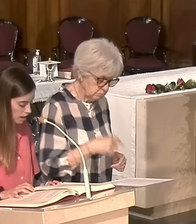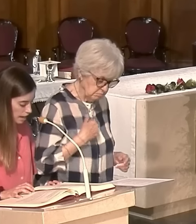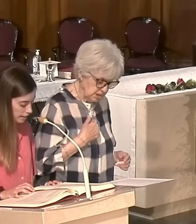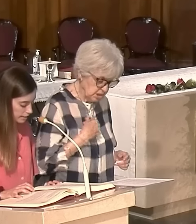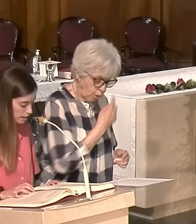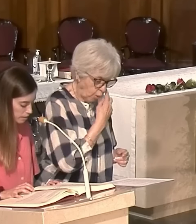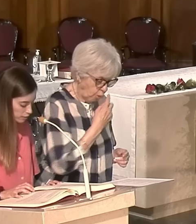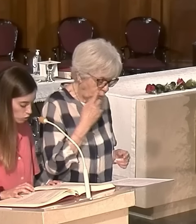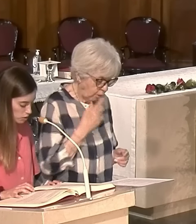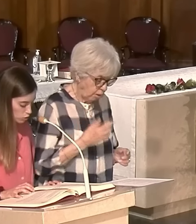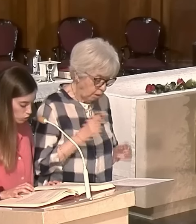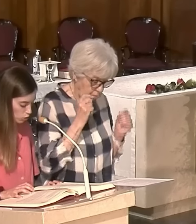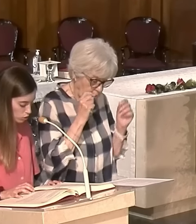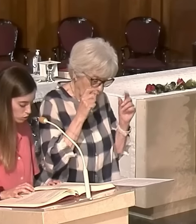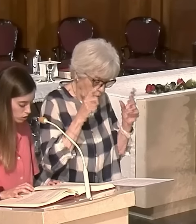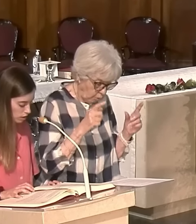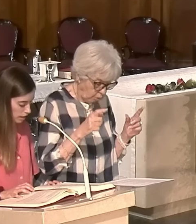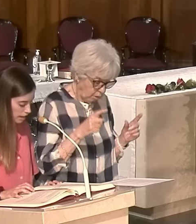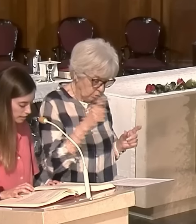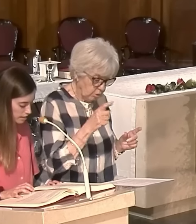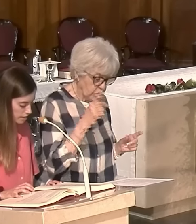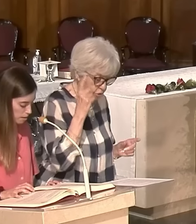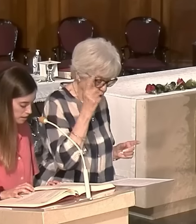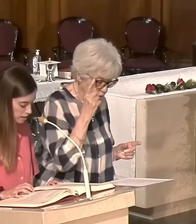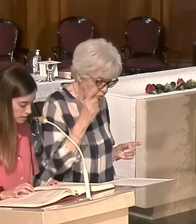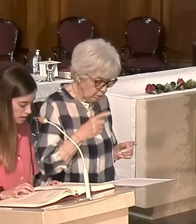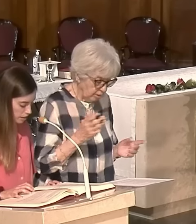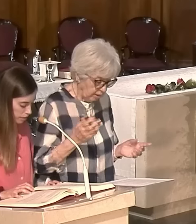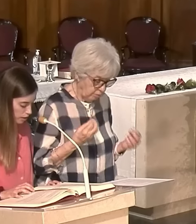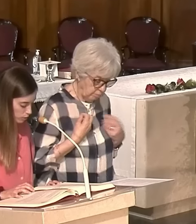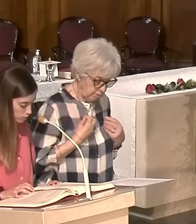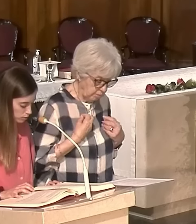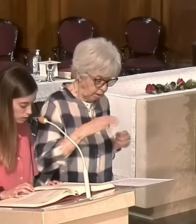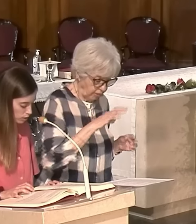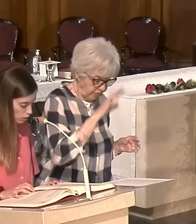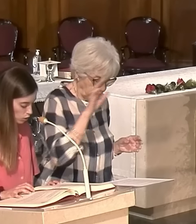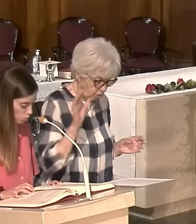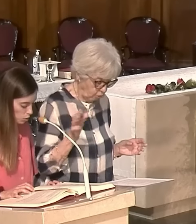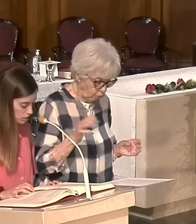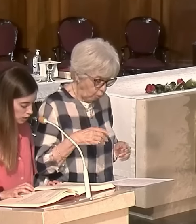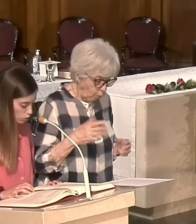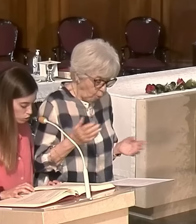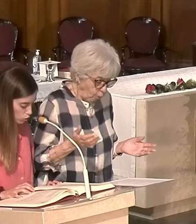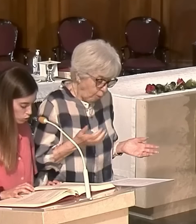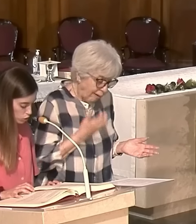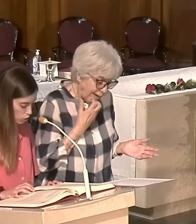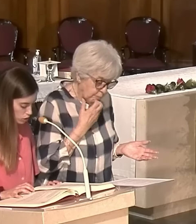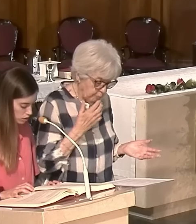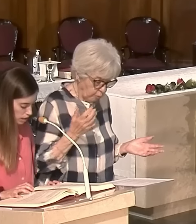A ti levanto mis ojos, a ti que habitas en el cielo. ¿Cómo están los ojos de los